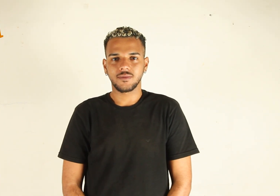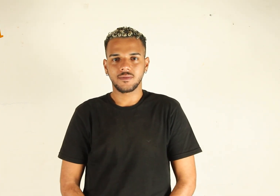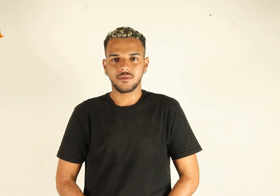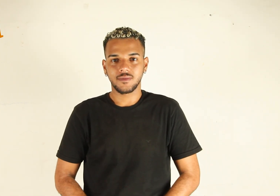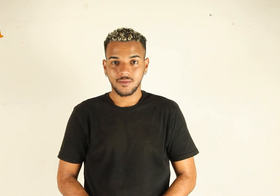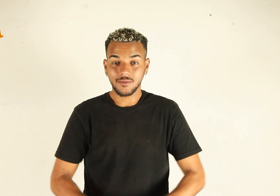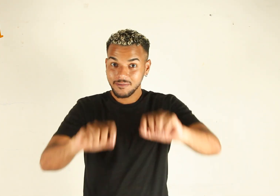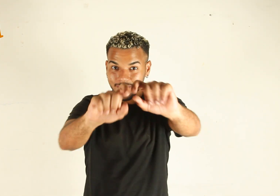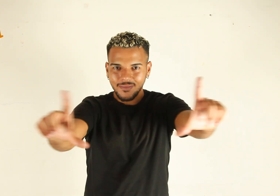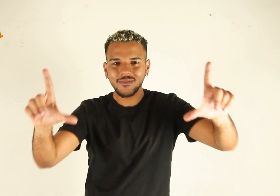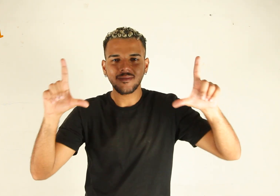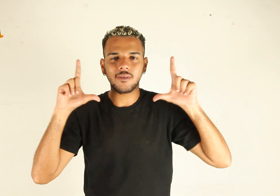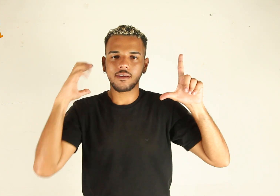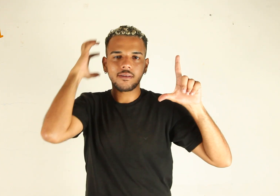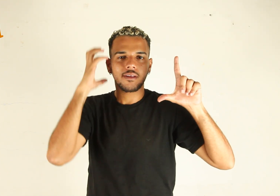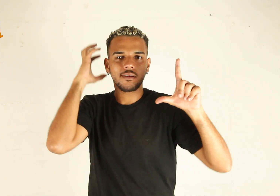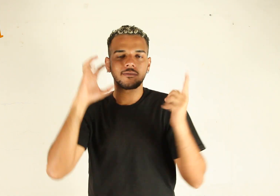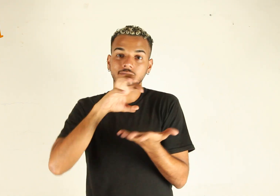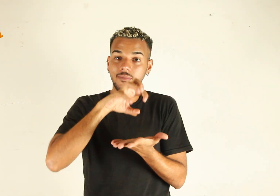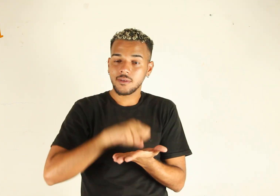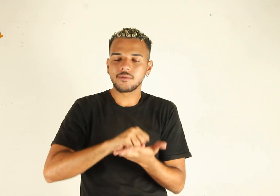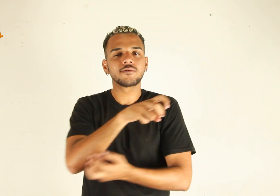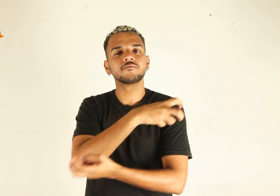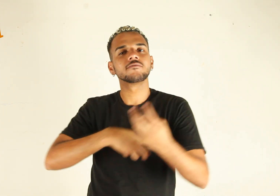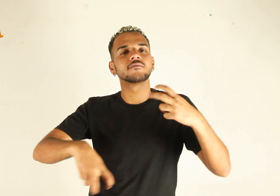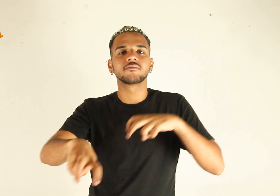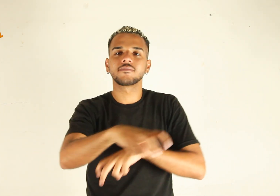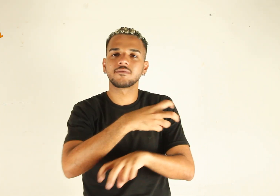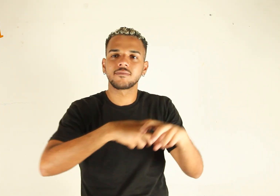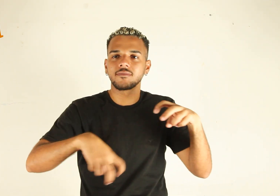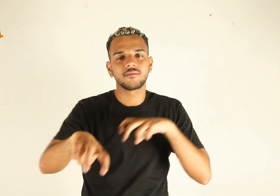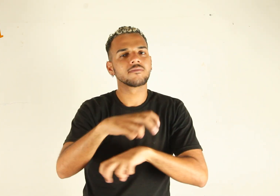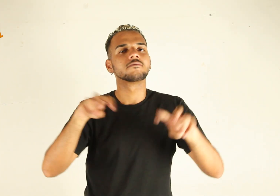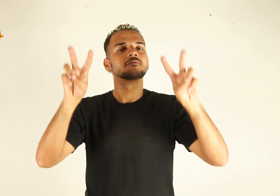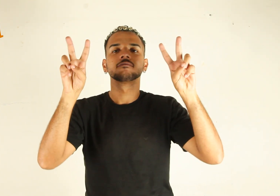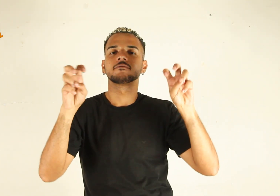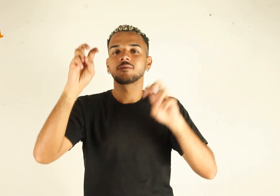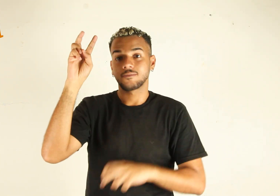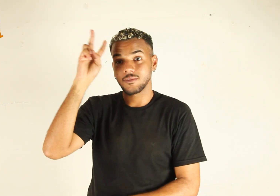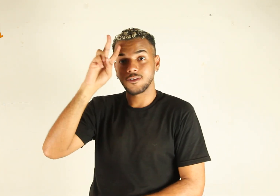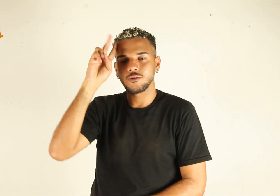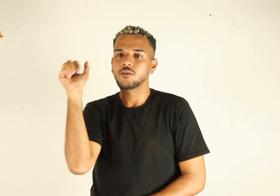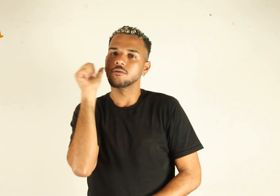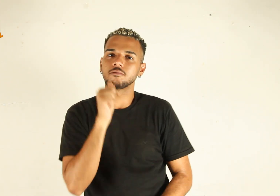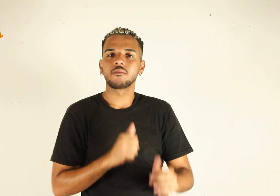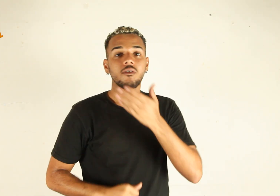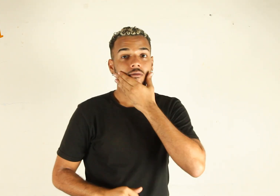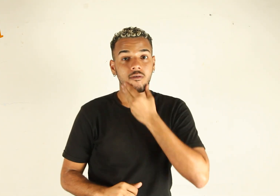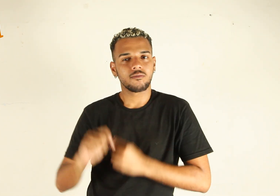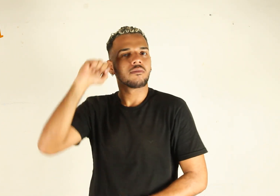Você está ouvindo o Gira Podcast, o podcast sobre as histórias de mulheres e homens negros. Nessa temporada, contamos